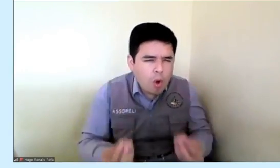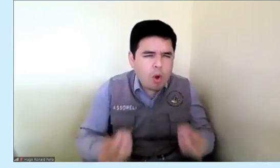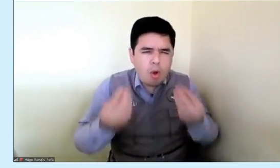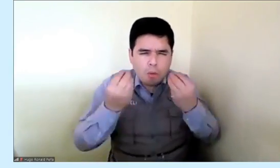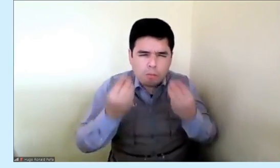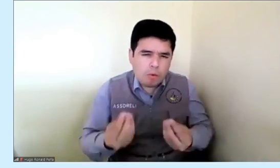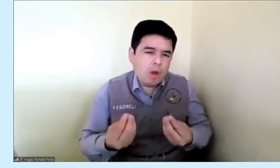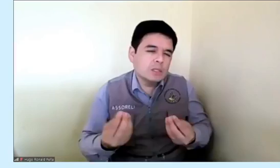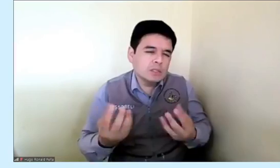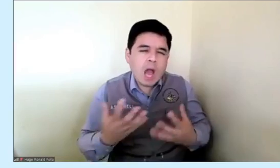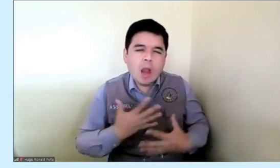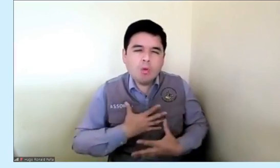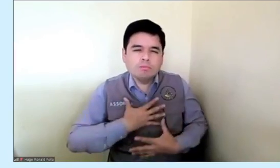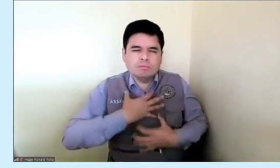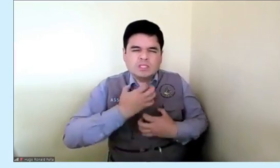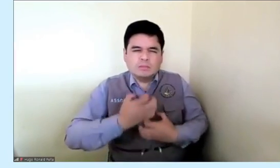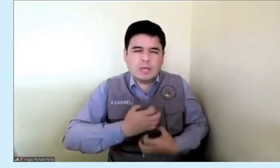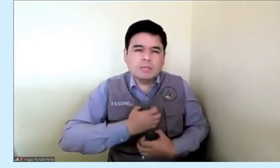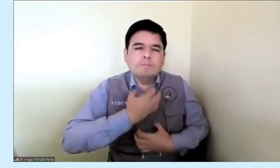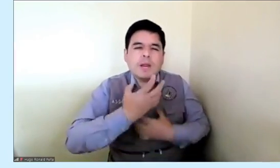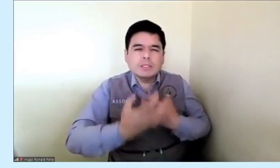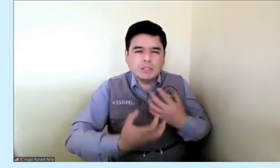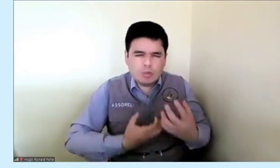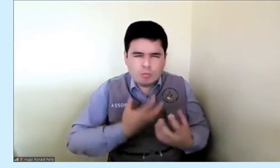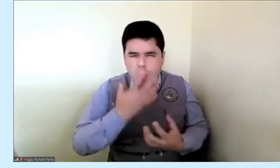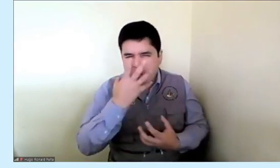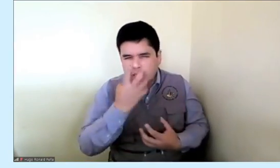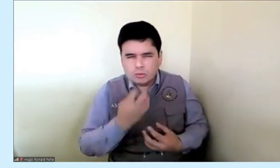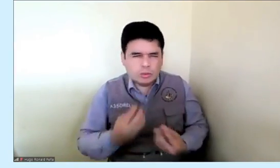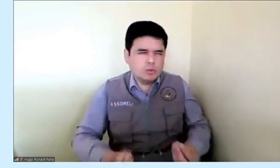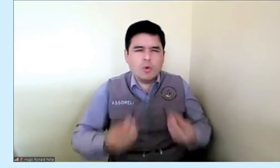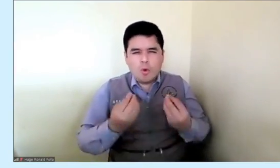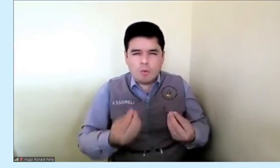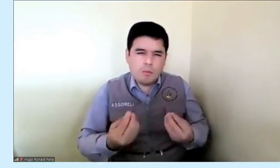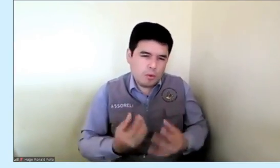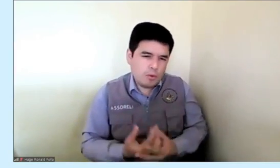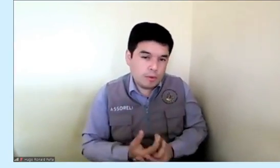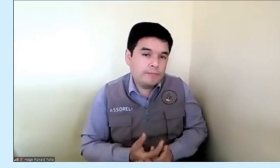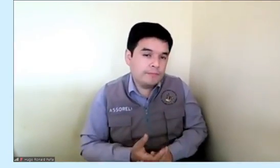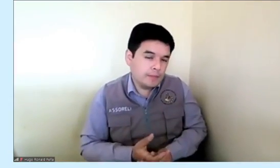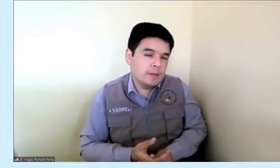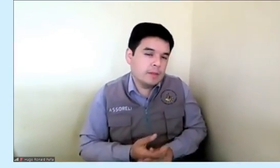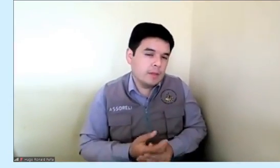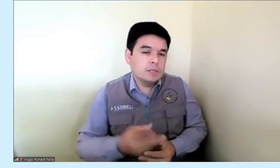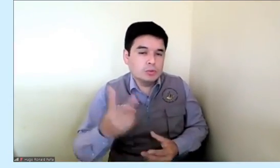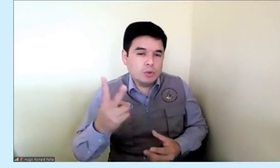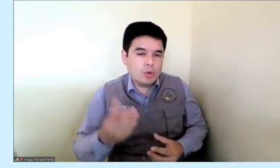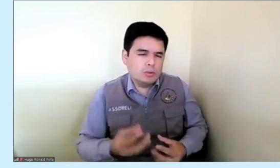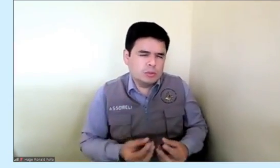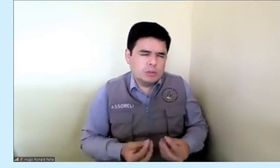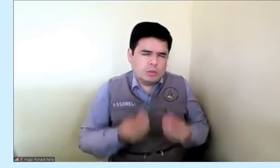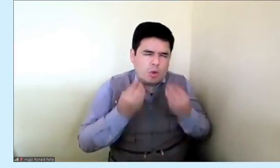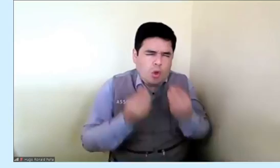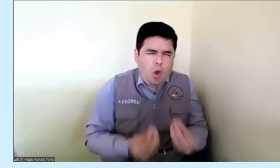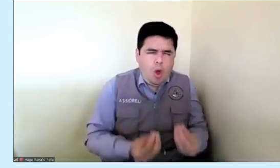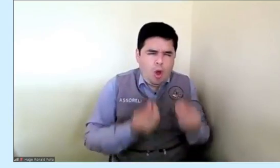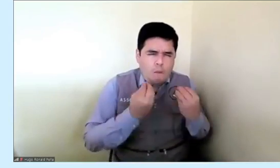como con las dos manos. Cuando están un poco molesto, expresión así. ¿Cómo? Con las dos